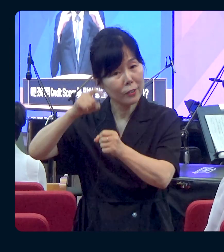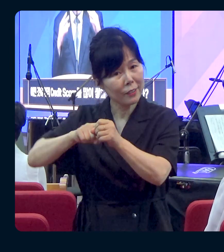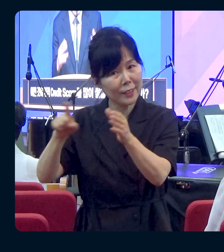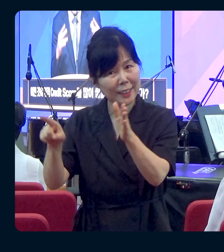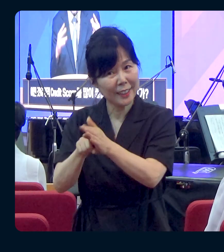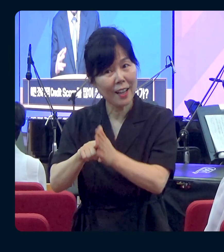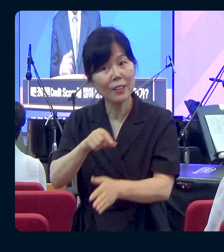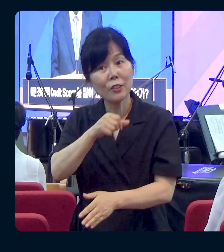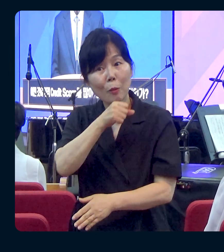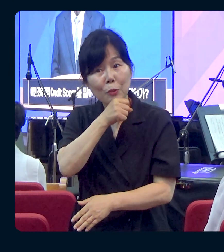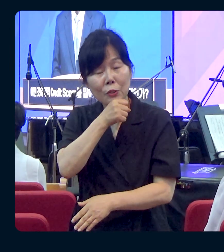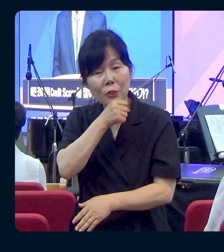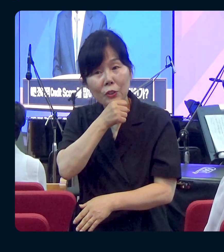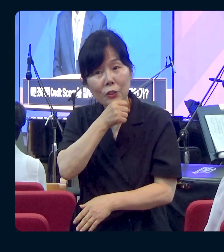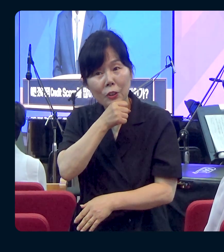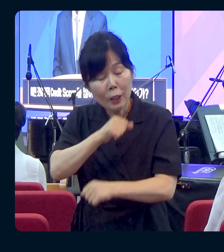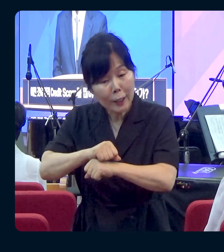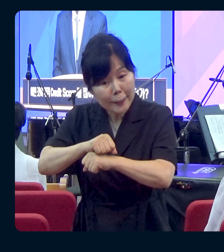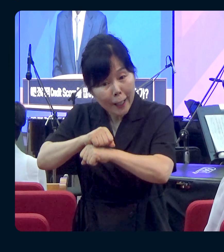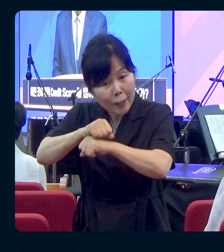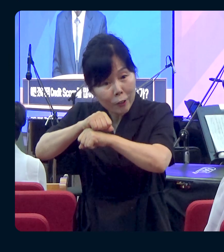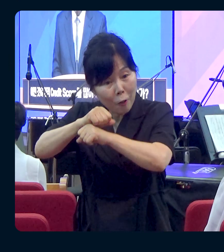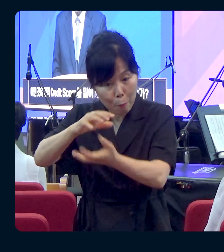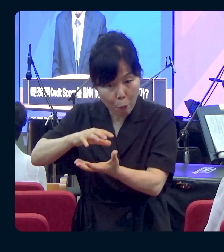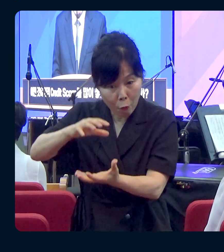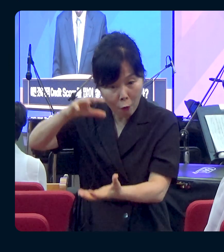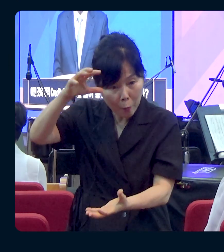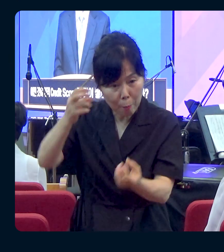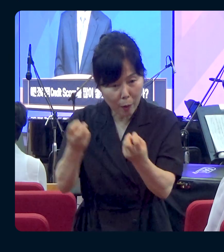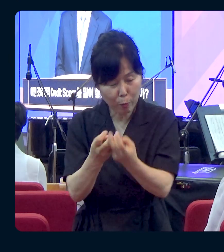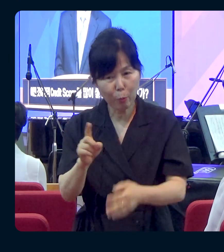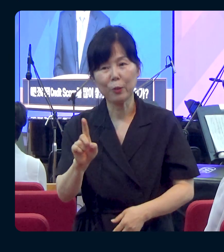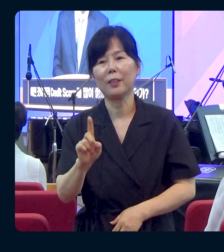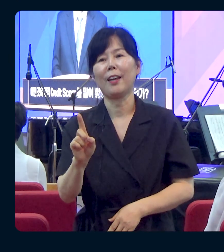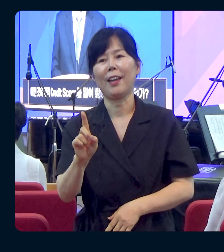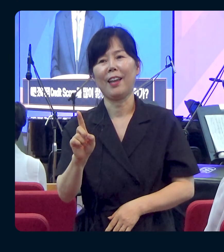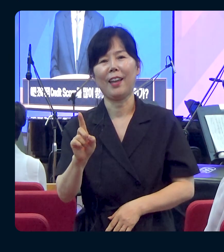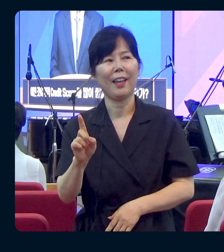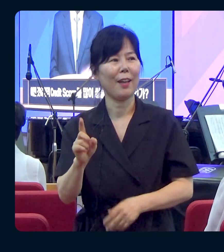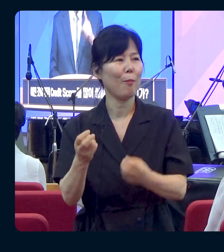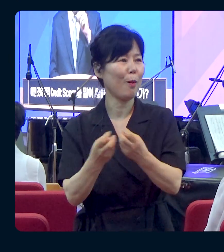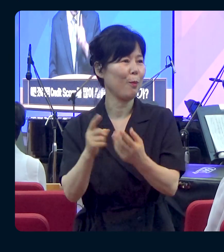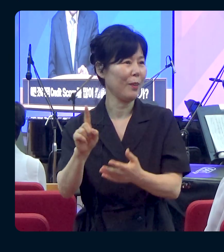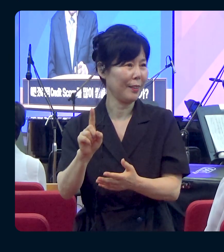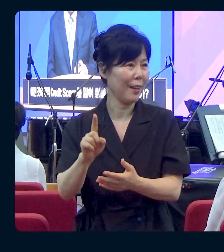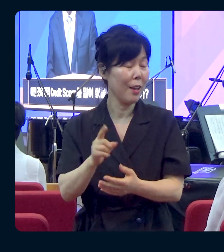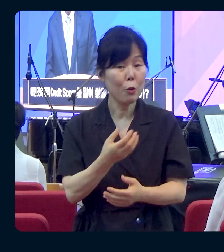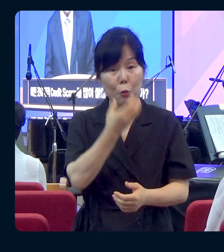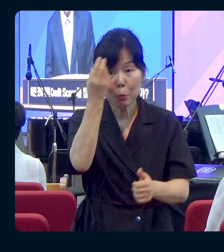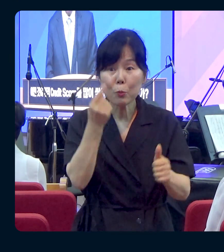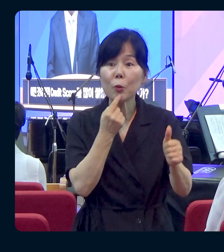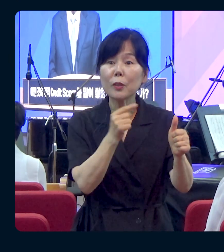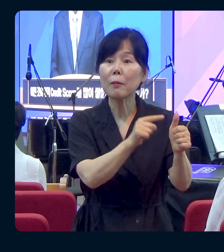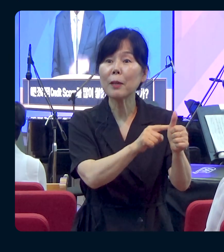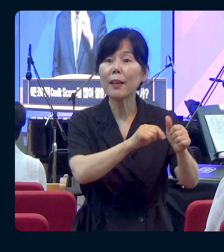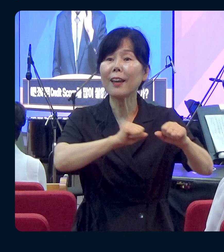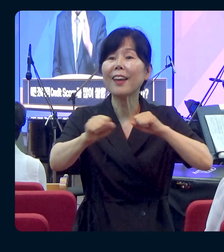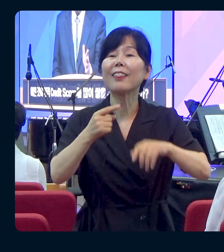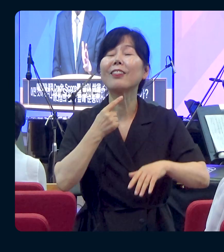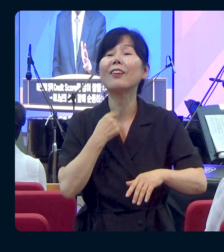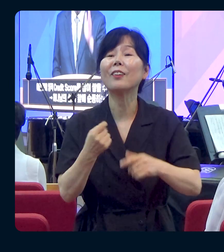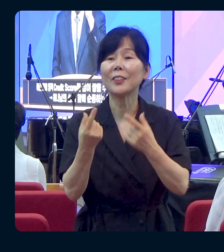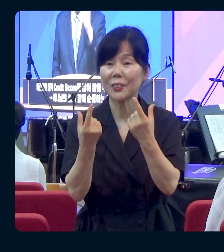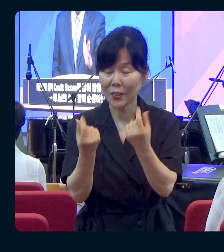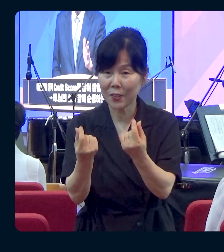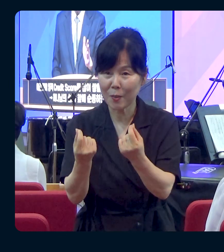자, 그러면 어떤 것이 영적인 이 크레딧 스코어를 많이 쌓을 수 있는 것인가? 어떤